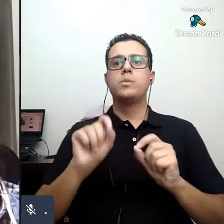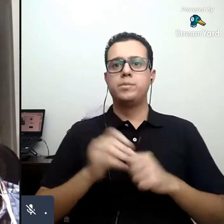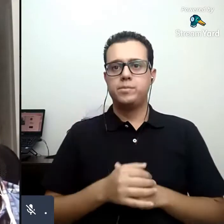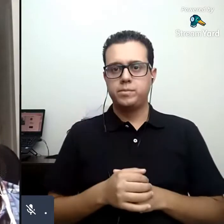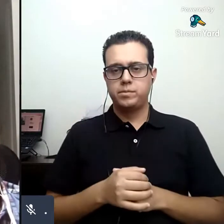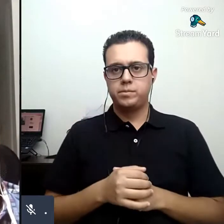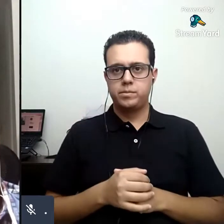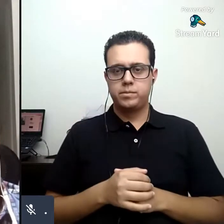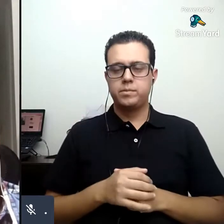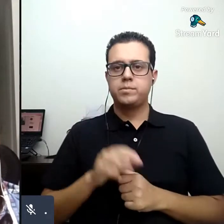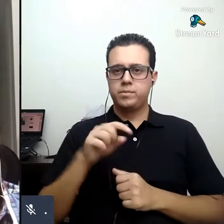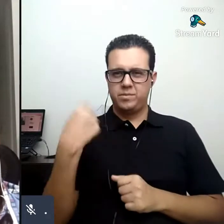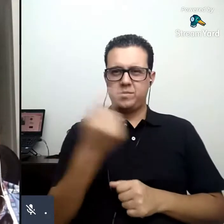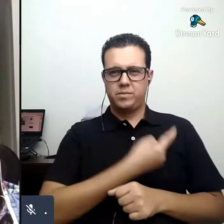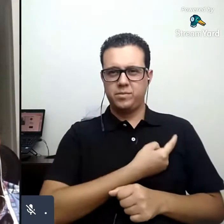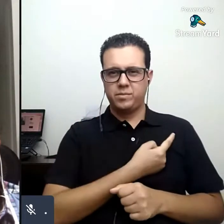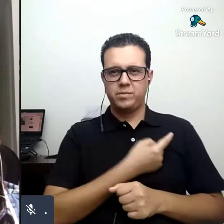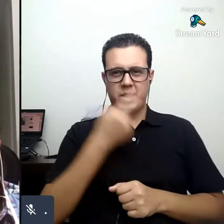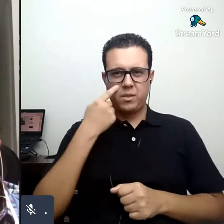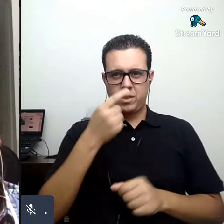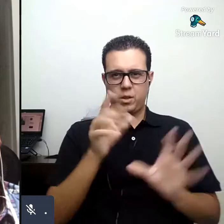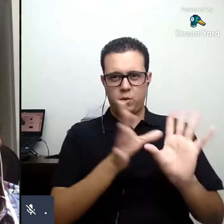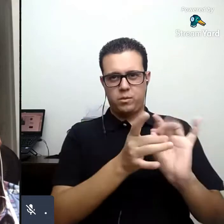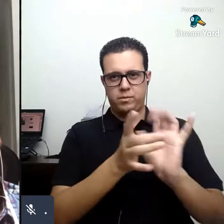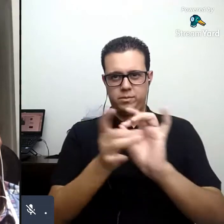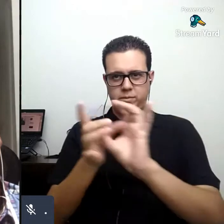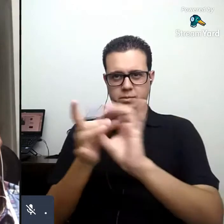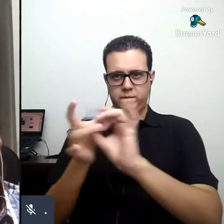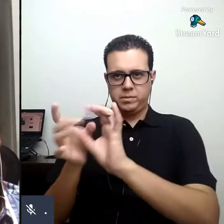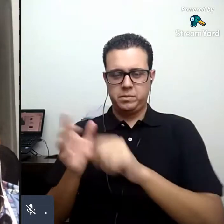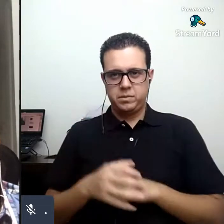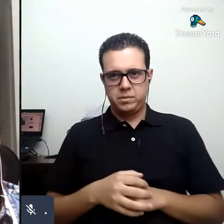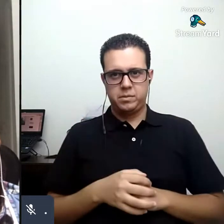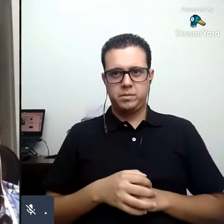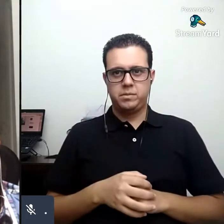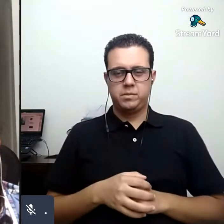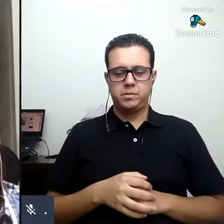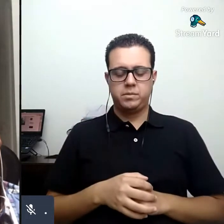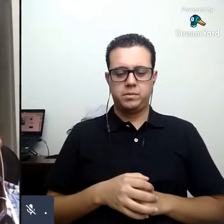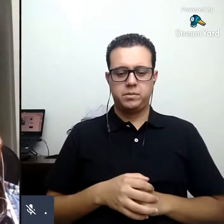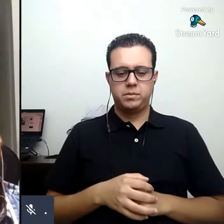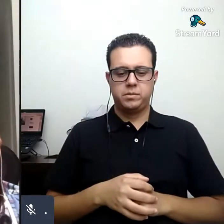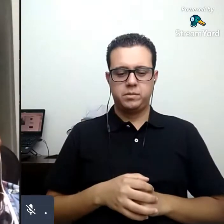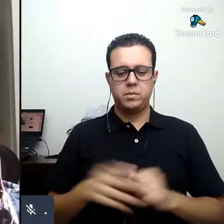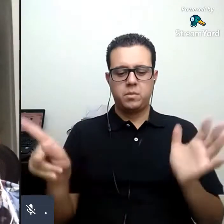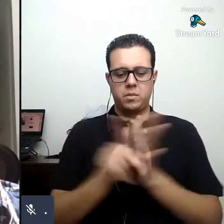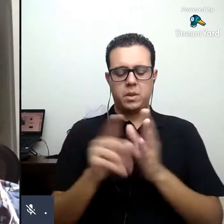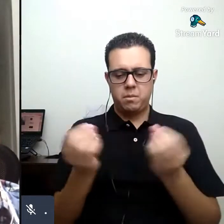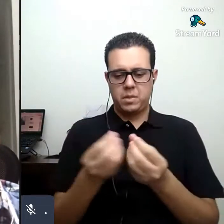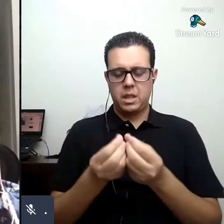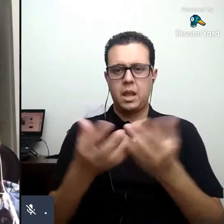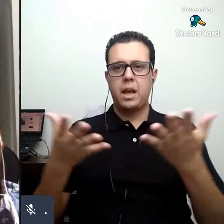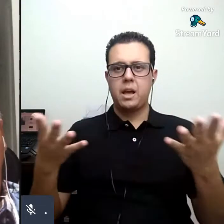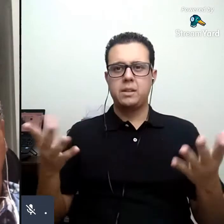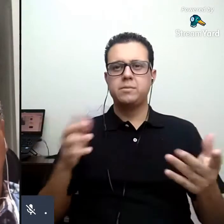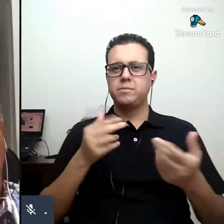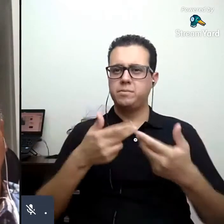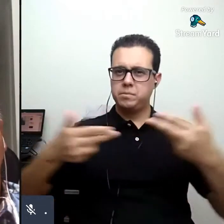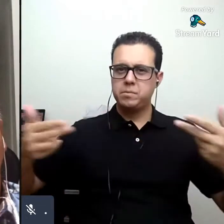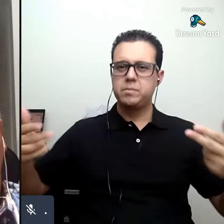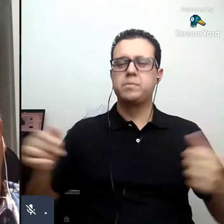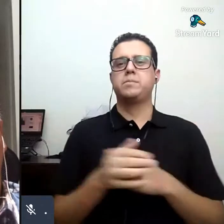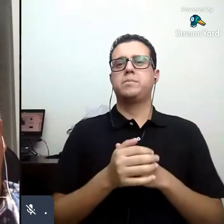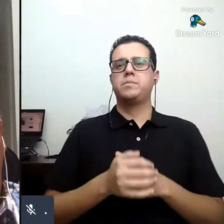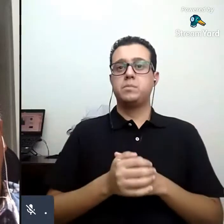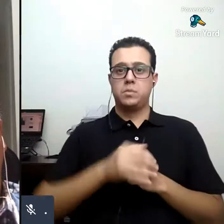aquele contexto todo da seleção que João fez de milagres, de sinais no seu